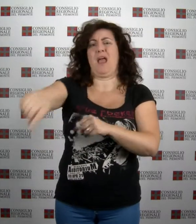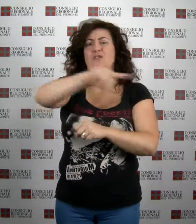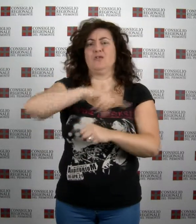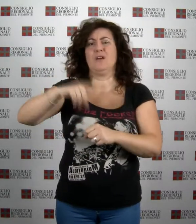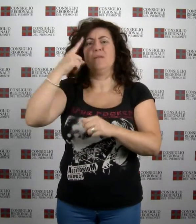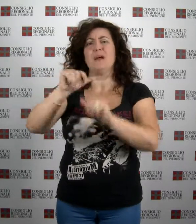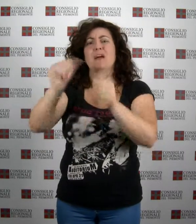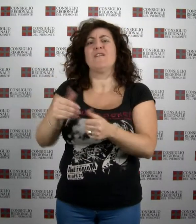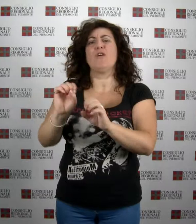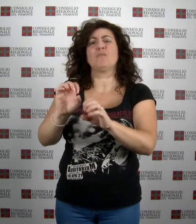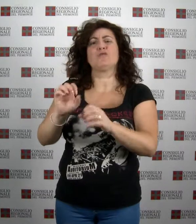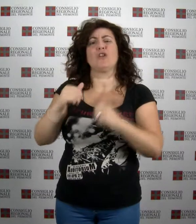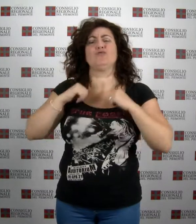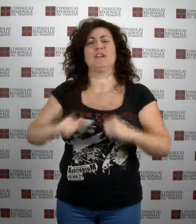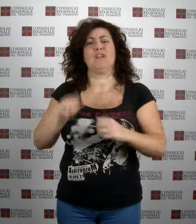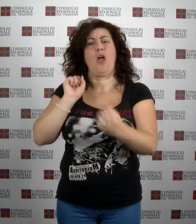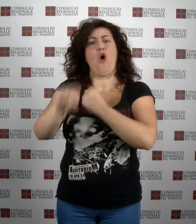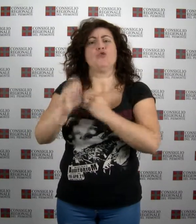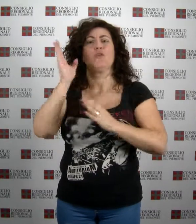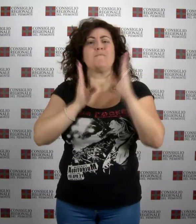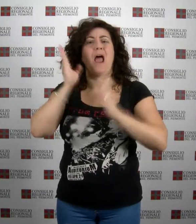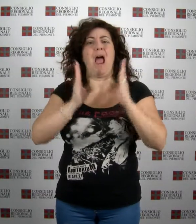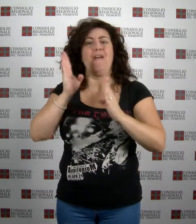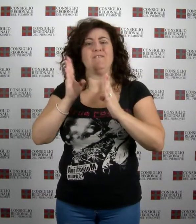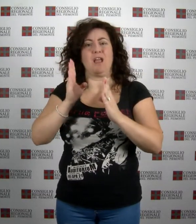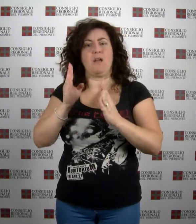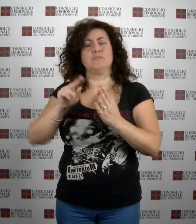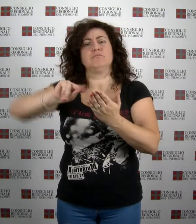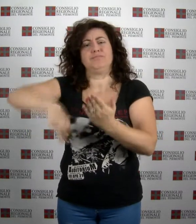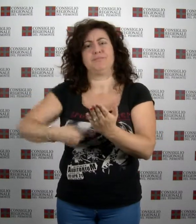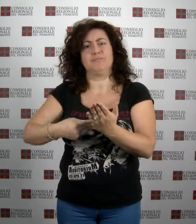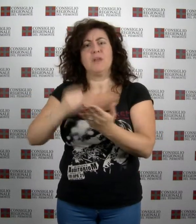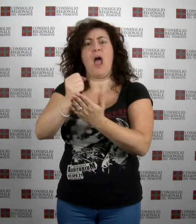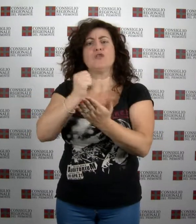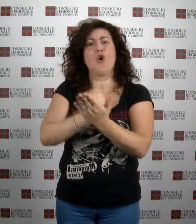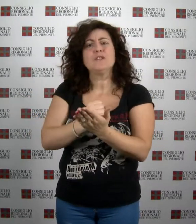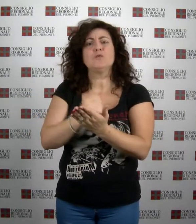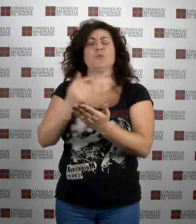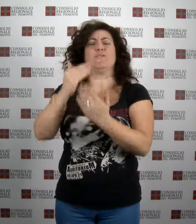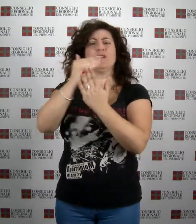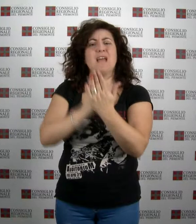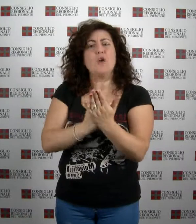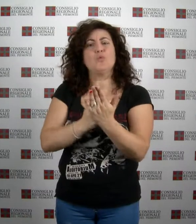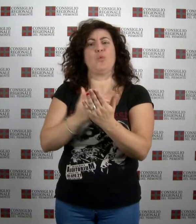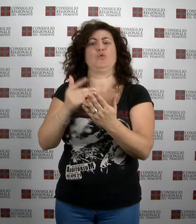formazione civile contro le mafie, sottoscrivendone l'atto costitutivo, lo statuto e la carta di intenti.